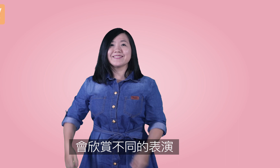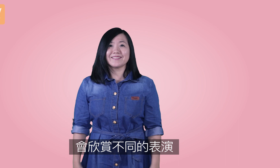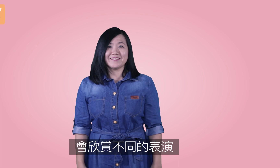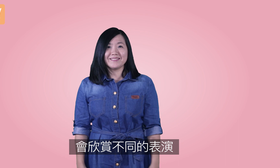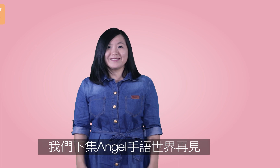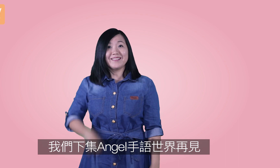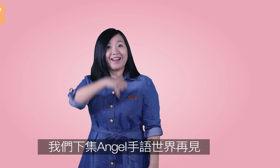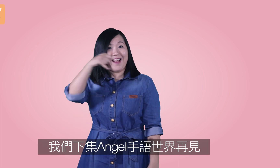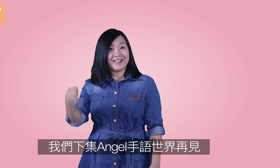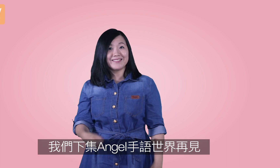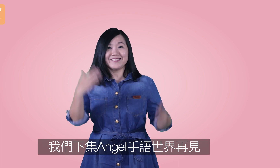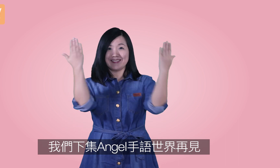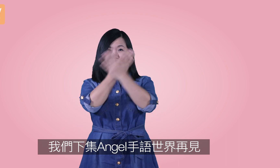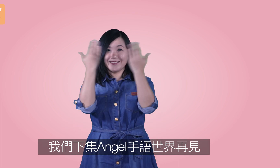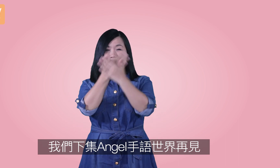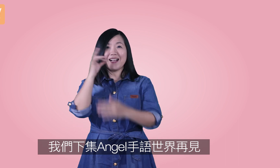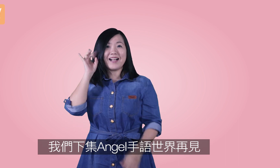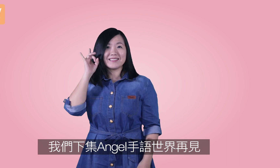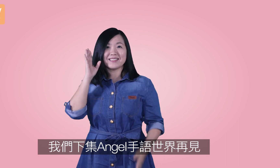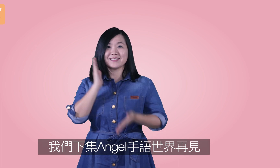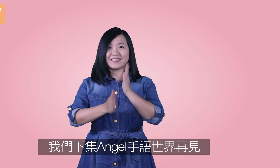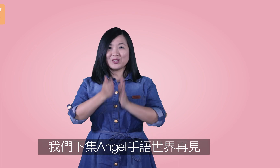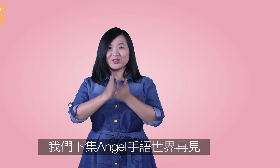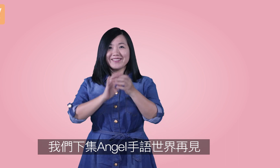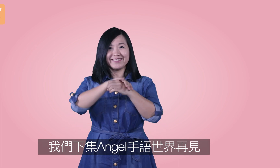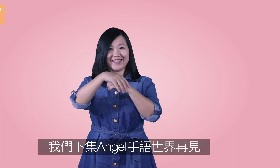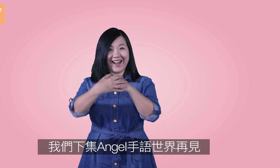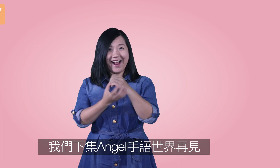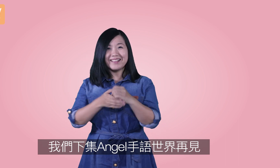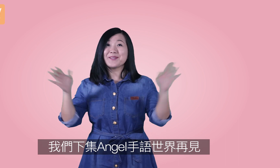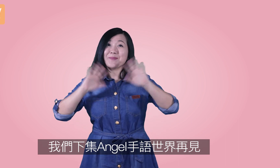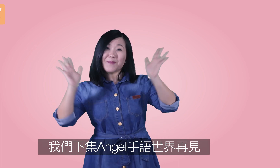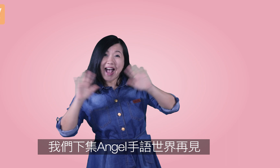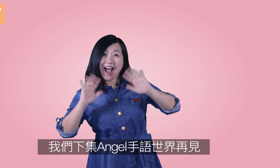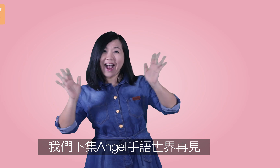我们下集 Angel 手语世界再见啦，拜拜。